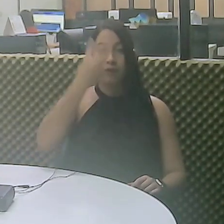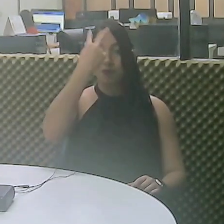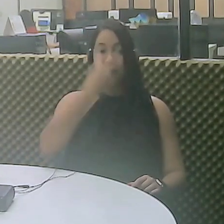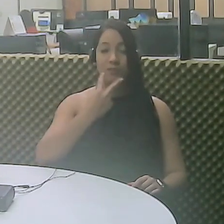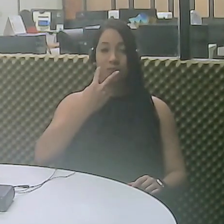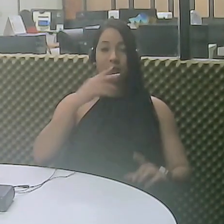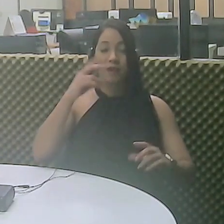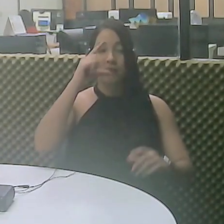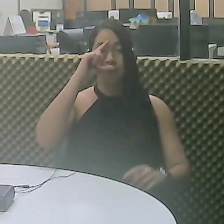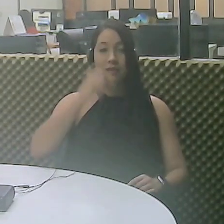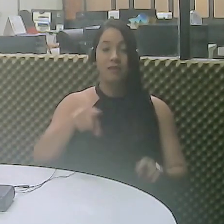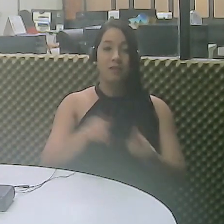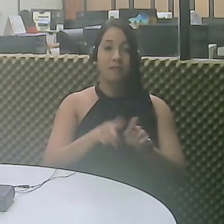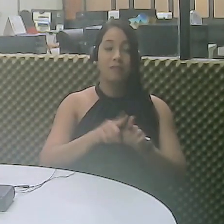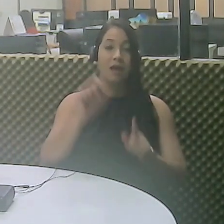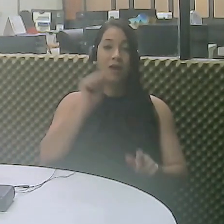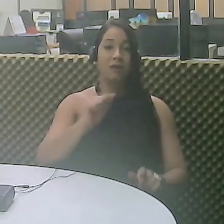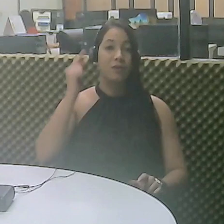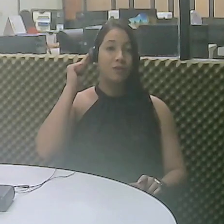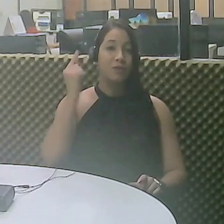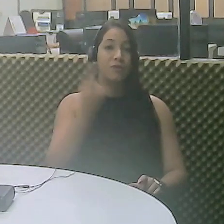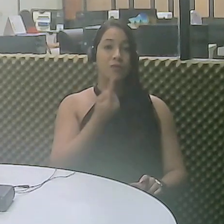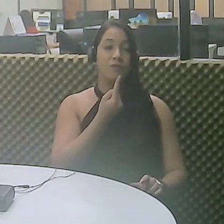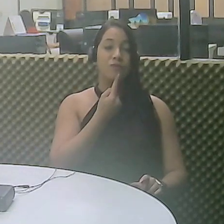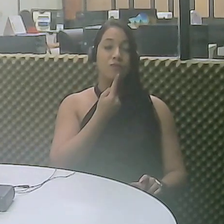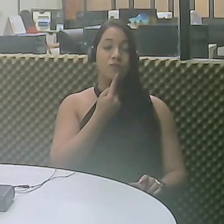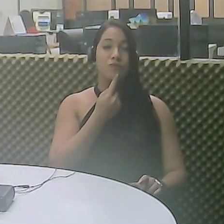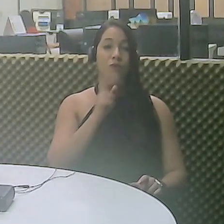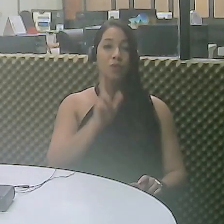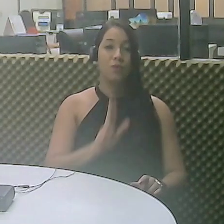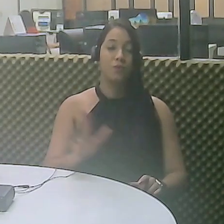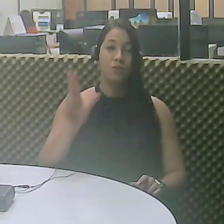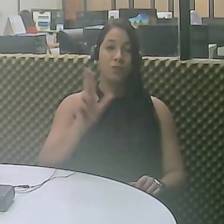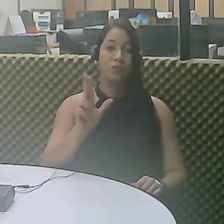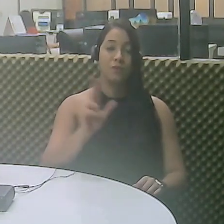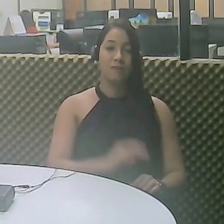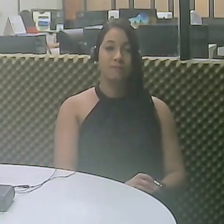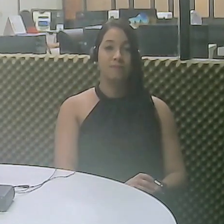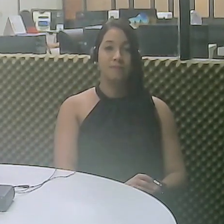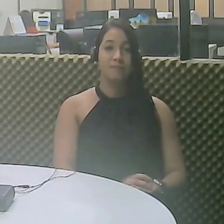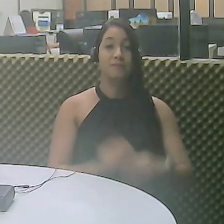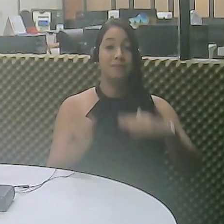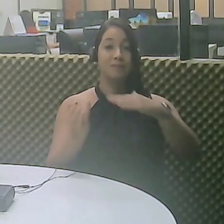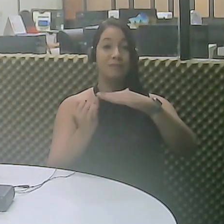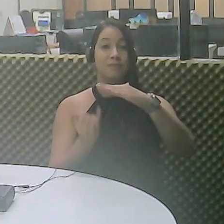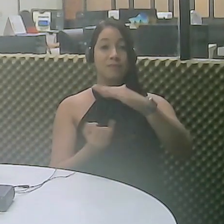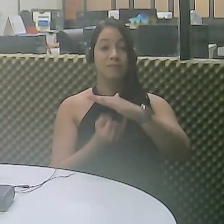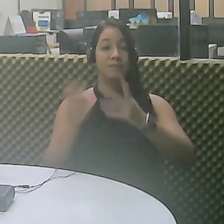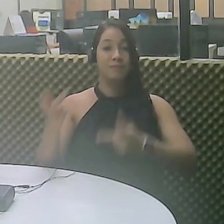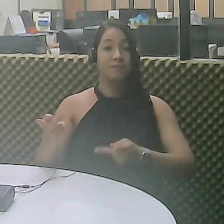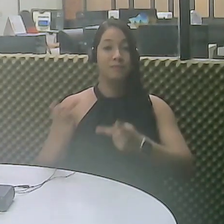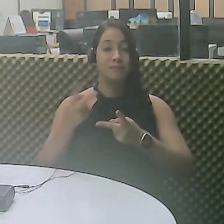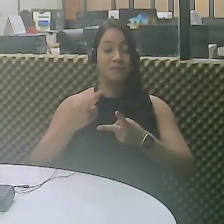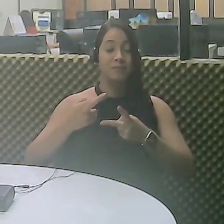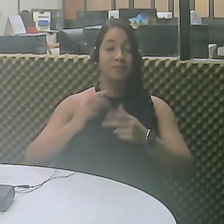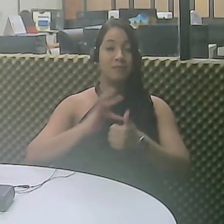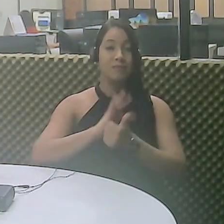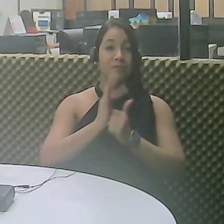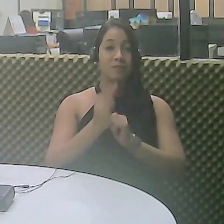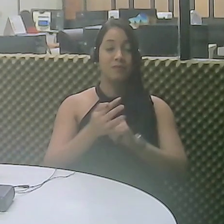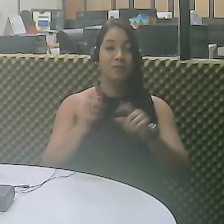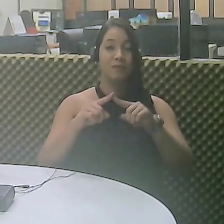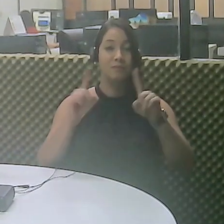do Triângulo e a Sul, Associação dos Surdos e Mudos de Uberlândia. As entidades receberam repasse da FUTEL para